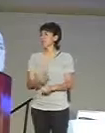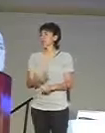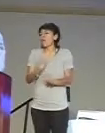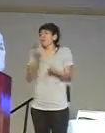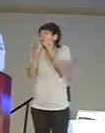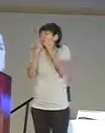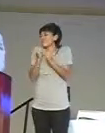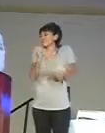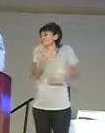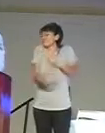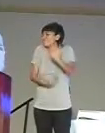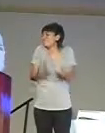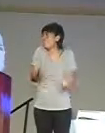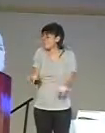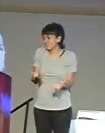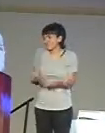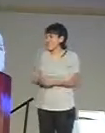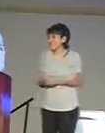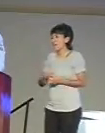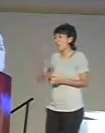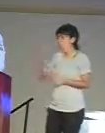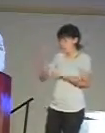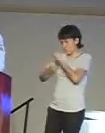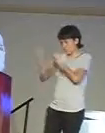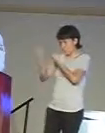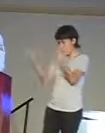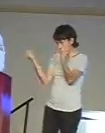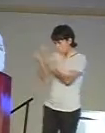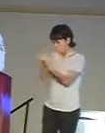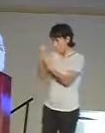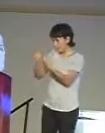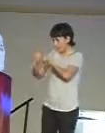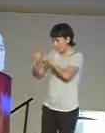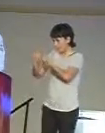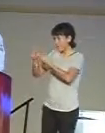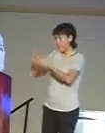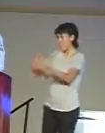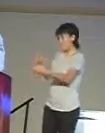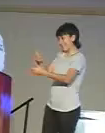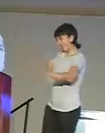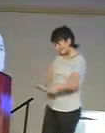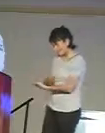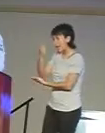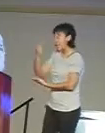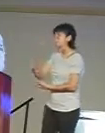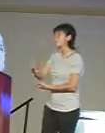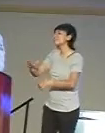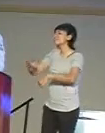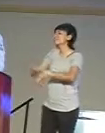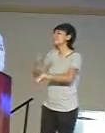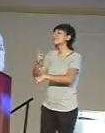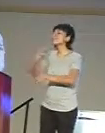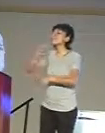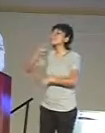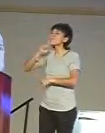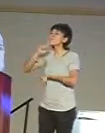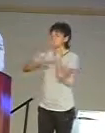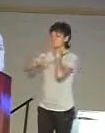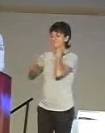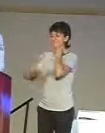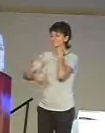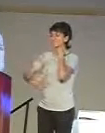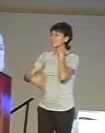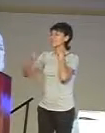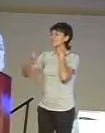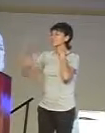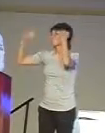Otro problema que está vinculado a prematuridad es el de los embarazos en adolescentes. La frecuencia